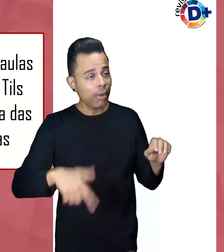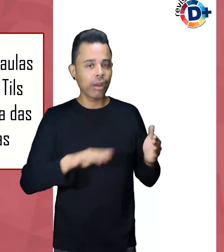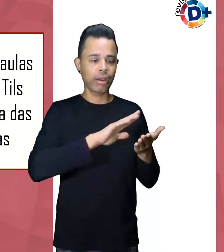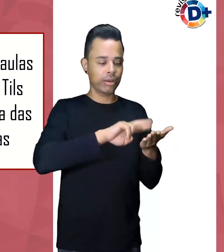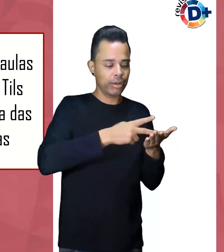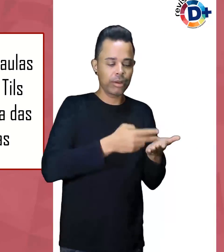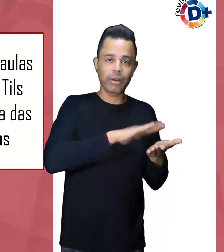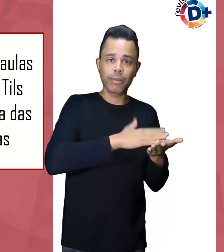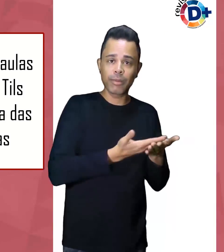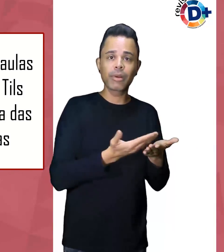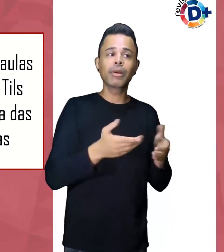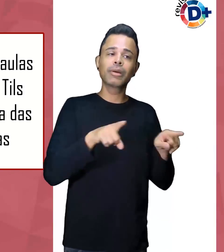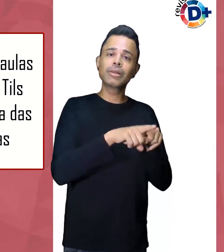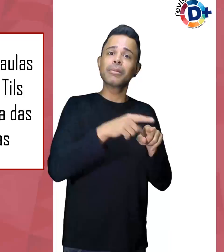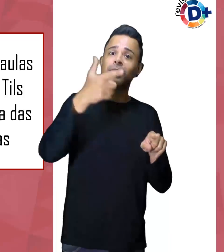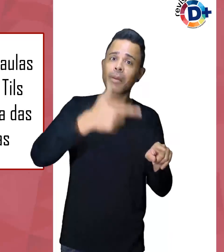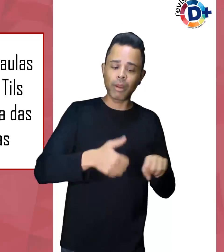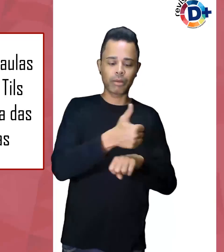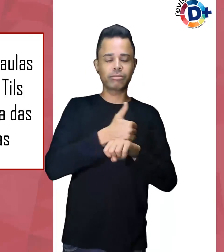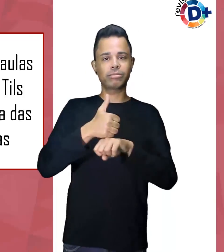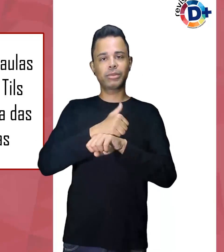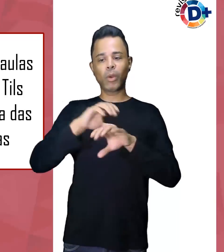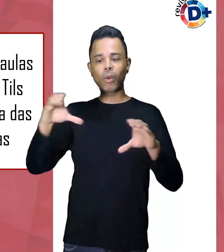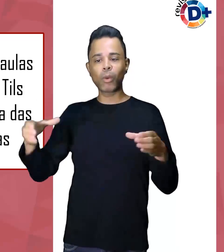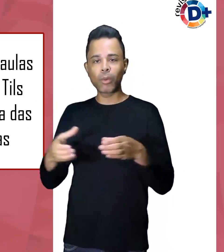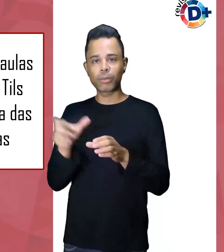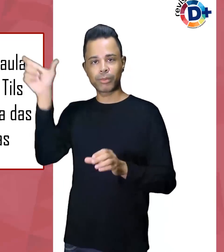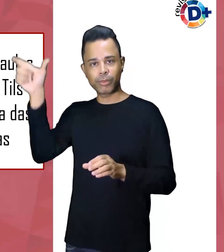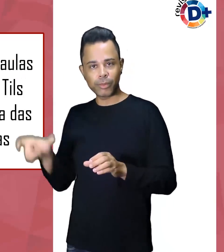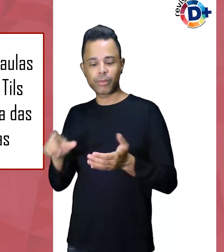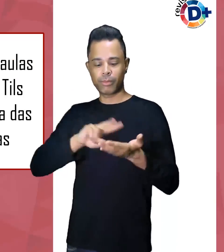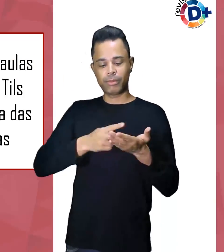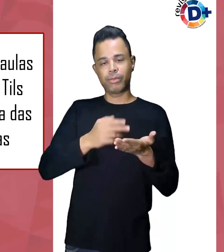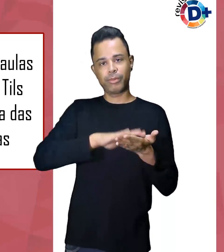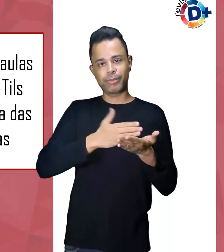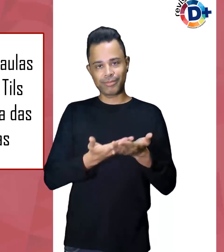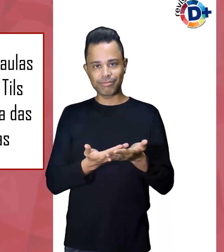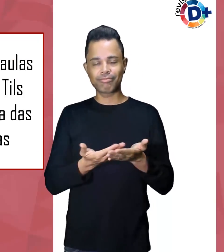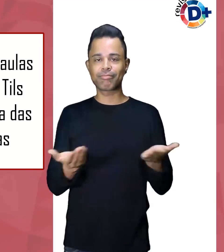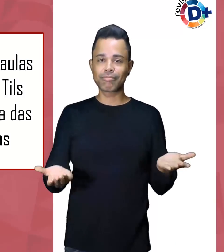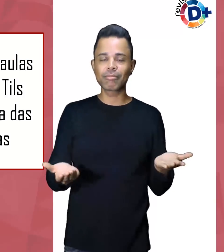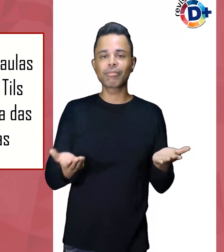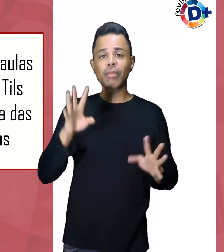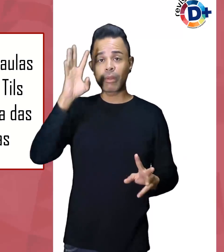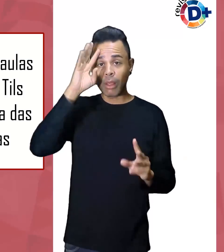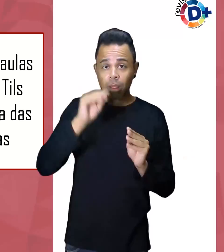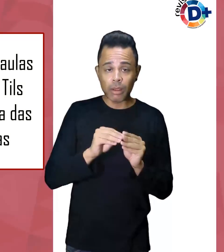da profissionalização dessa categoria. Nesse sentido, o tempo escolar deixa de ser aquele tempo de